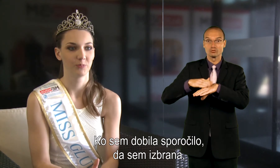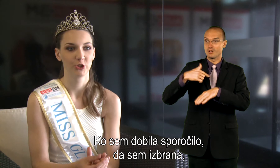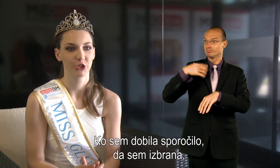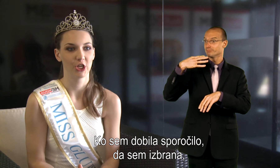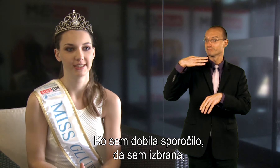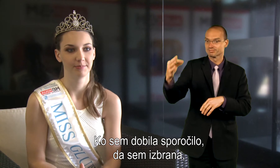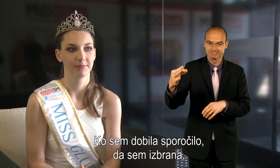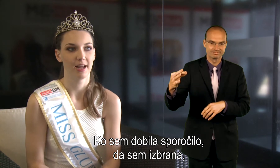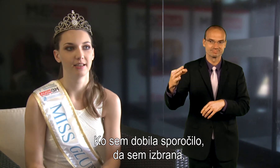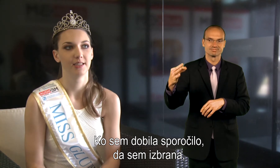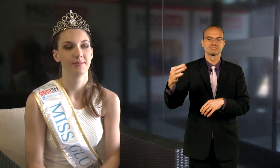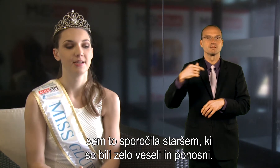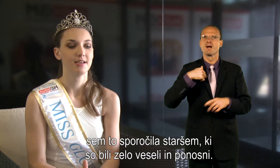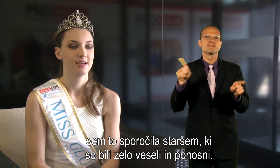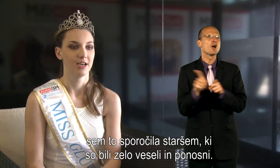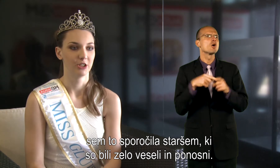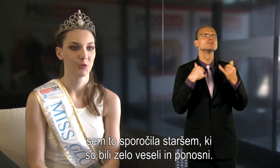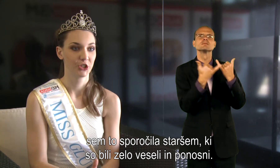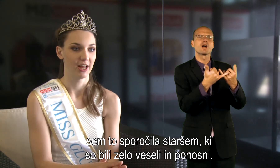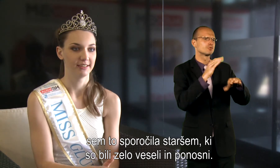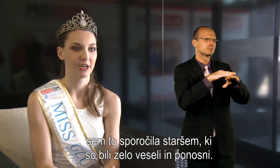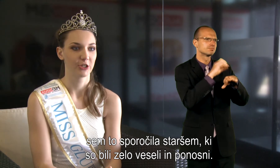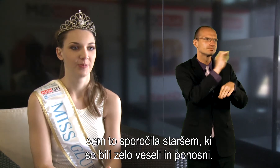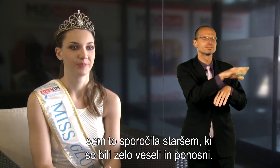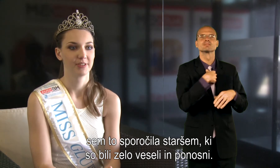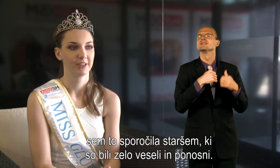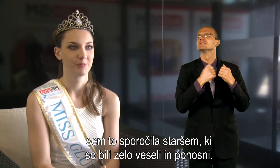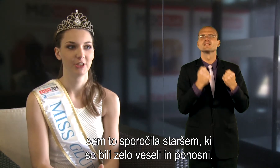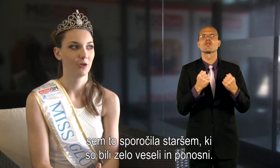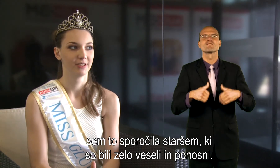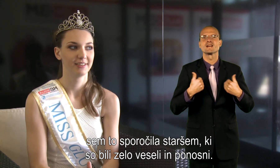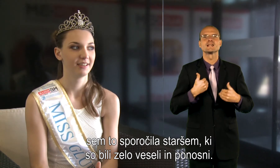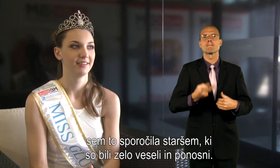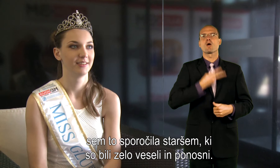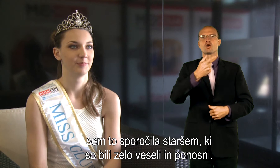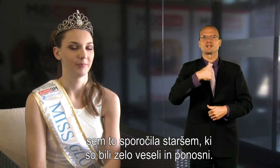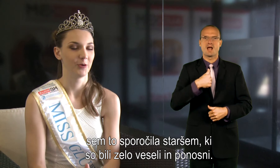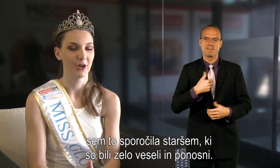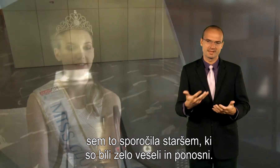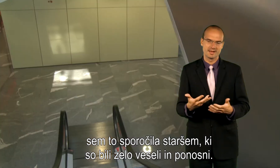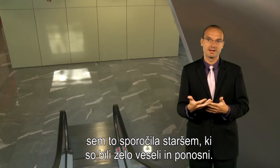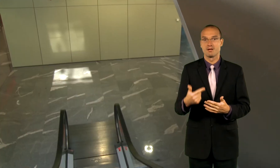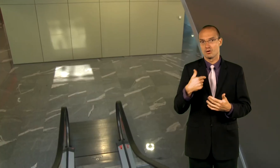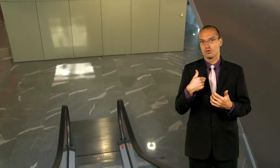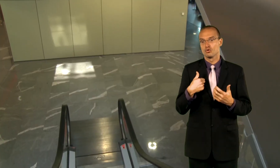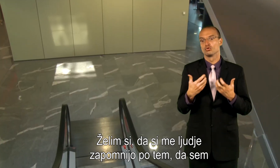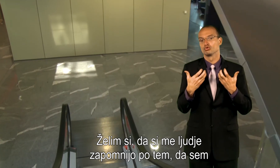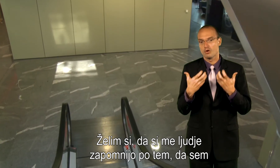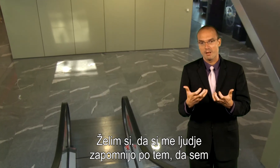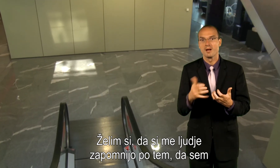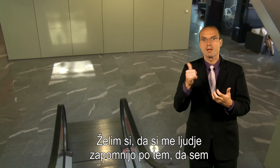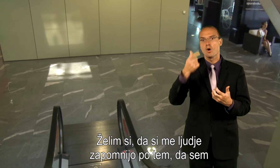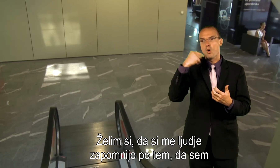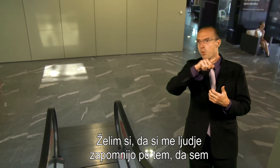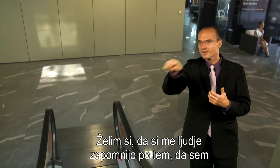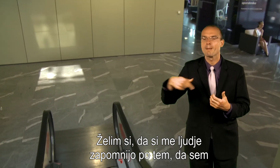dobila sporočilo, da sem izbrana, sem sporočila staršem, ki so bili zelo veseli pa ponosni. Želim